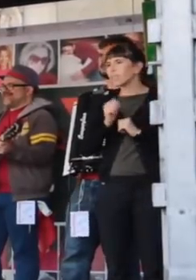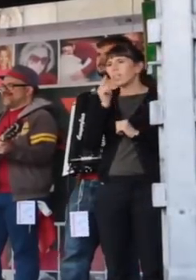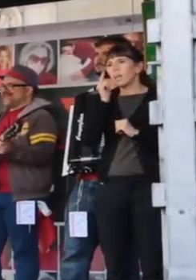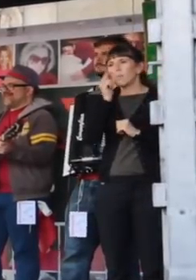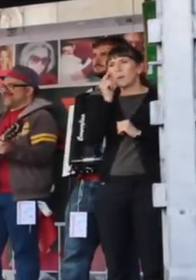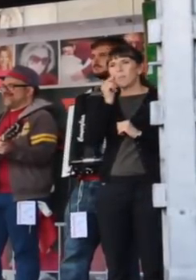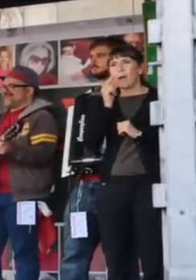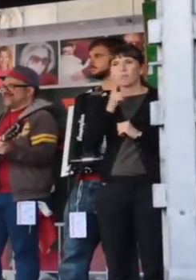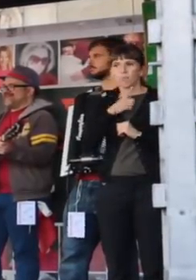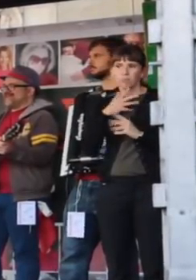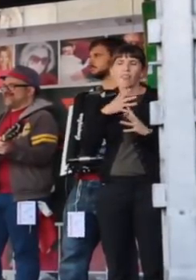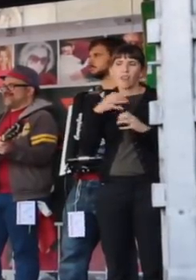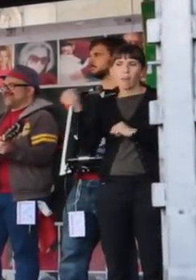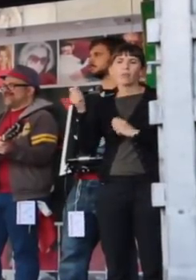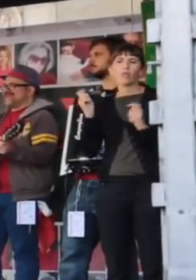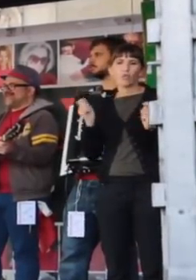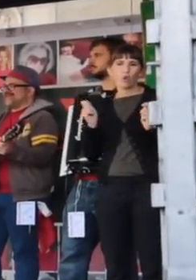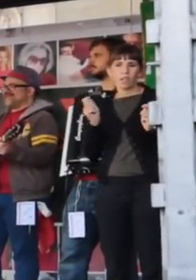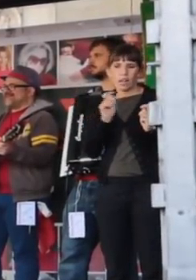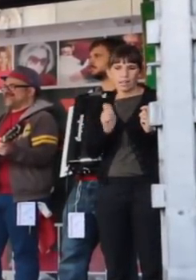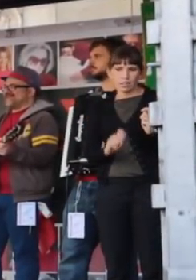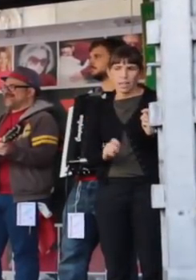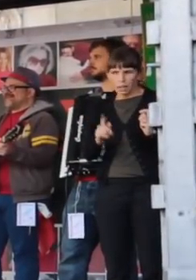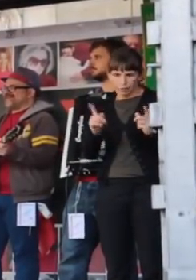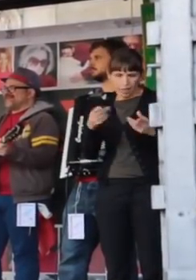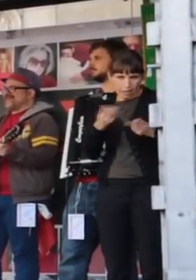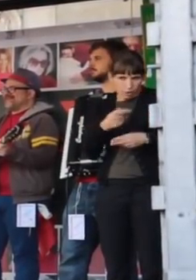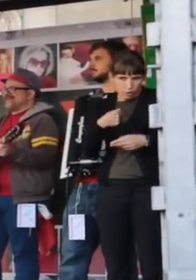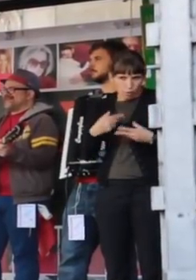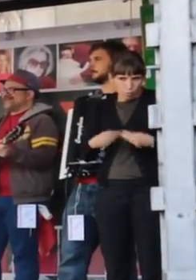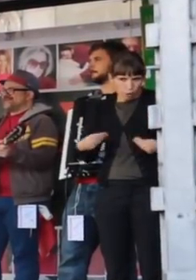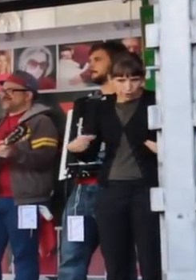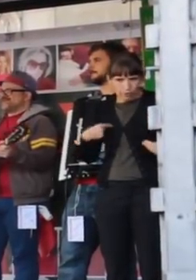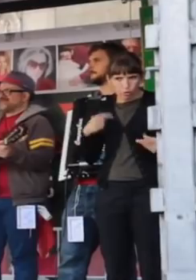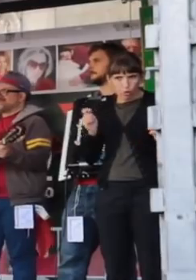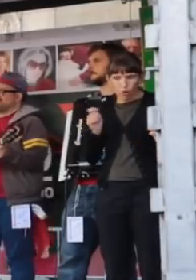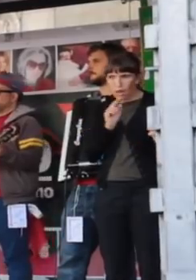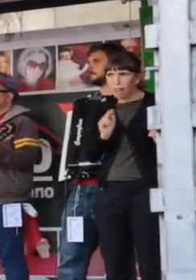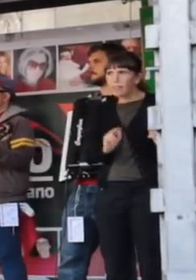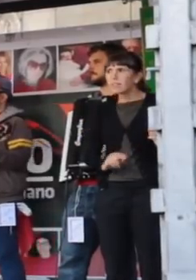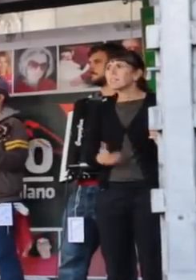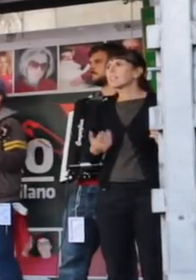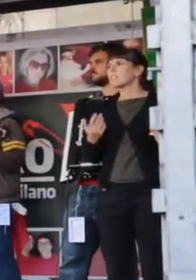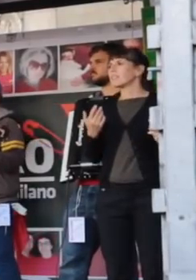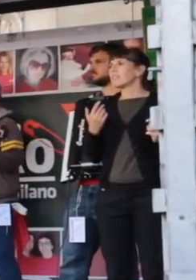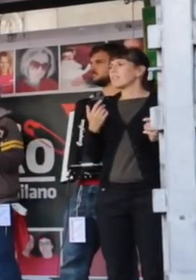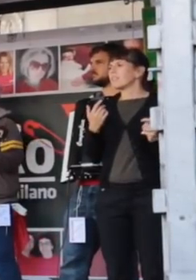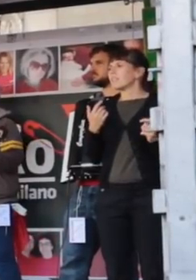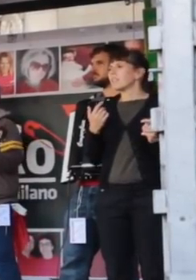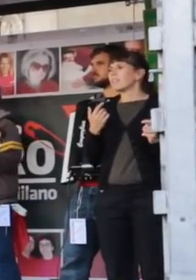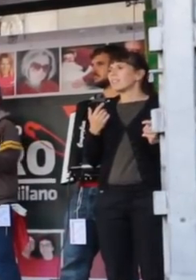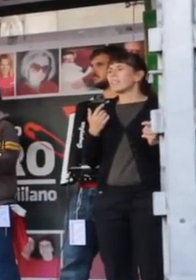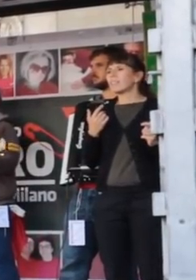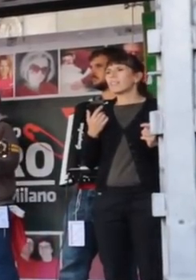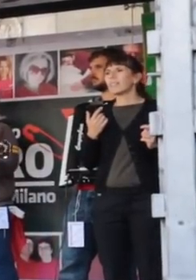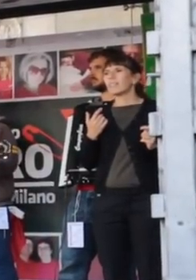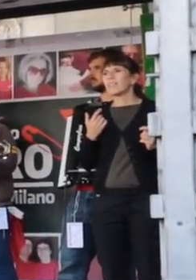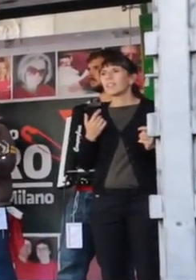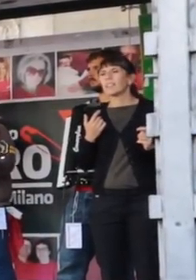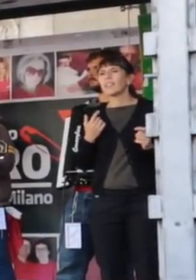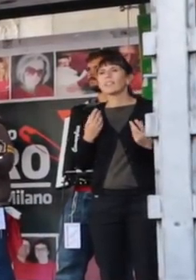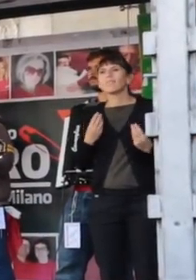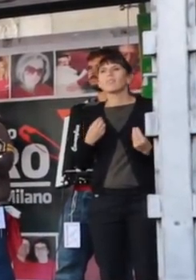un grande giornalista, io sono anche io un giornalista. Cosa ho provato in quel momento? Una